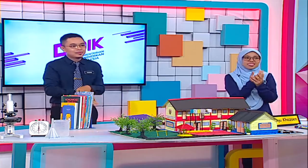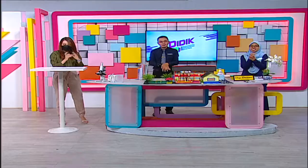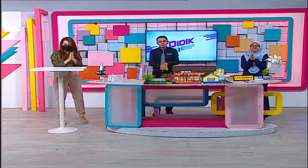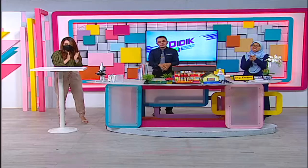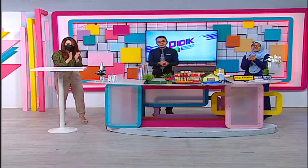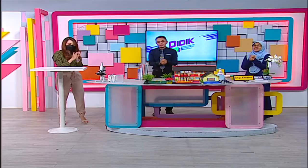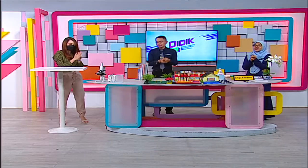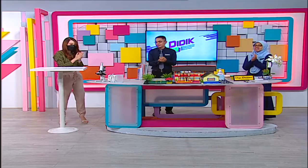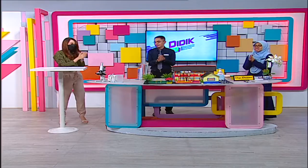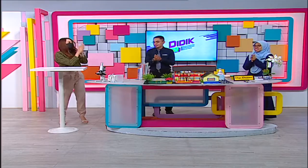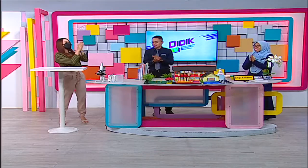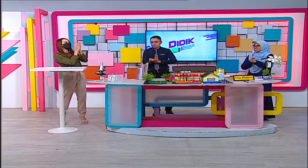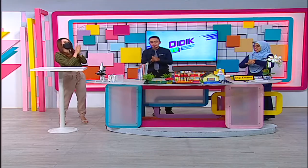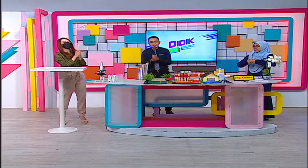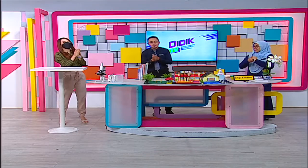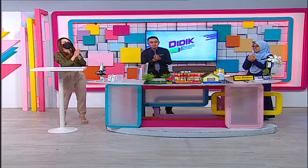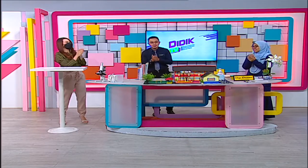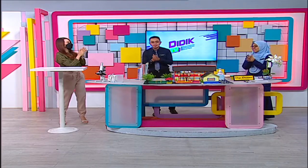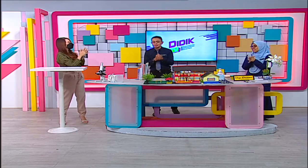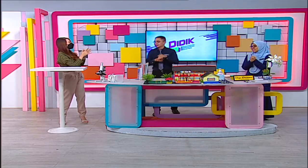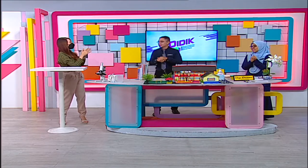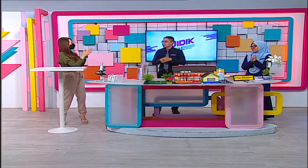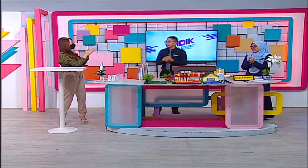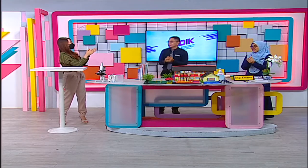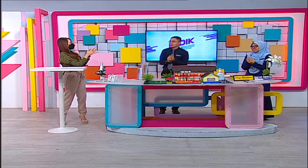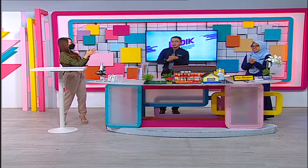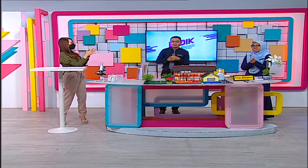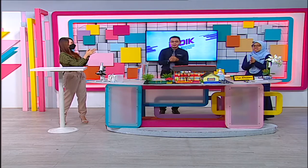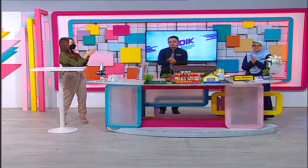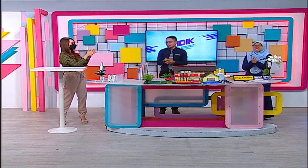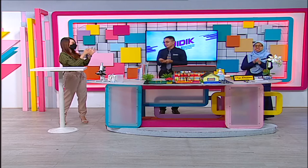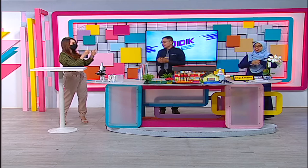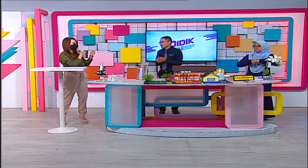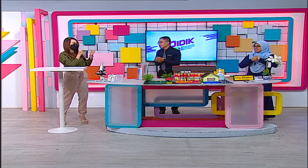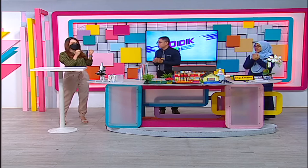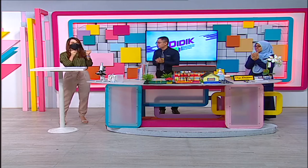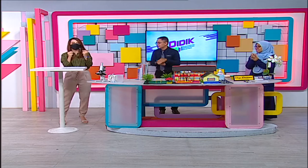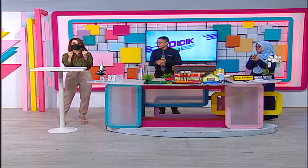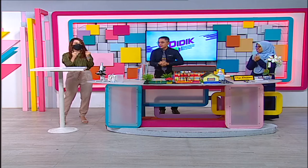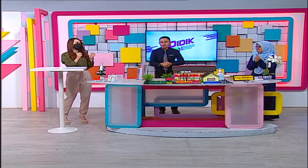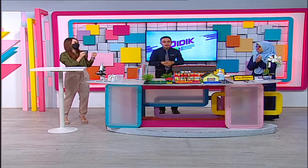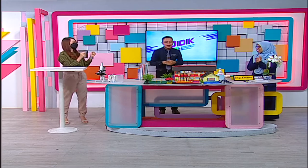apakah perkara pertama yang perlu kita lakukan, aktiviti kita sebelum kita mulakan pembelajaran ni?